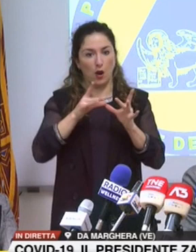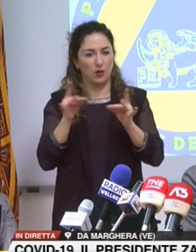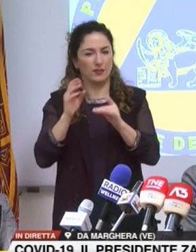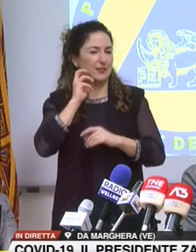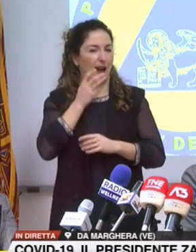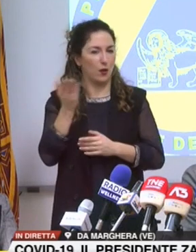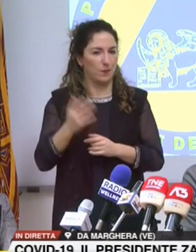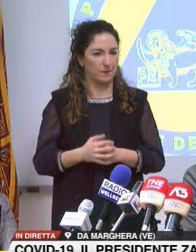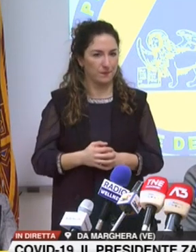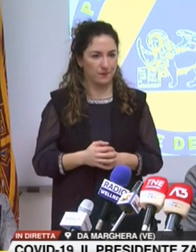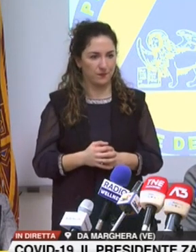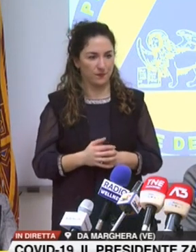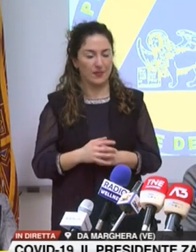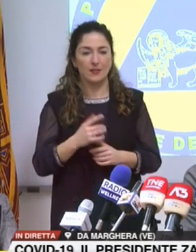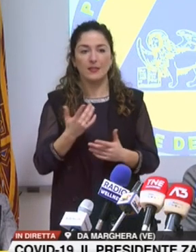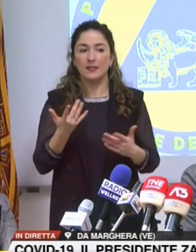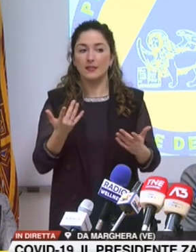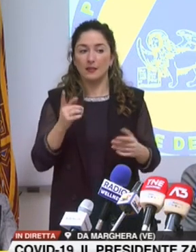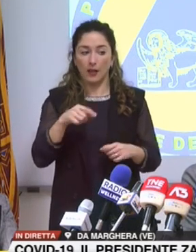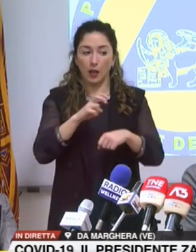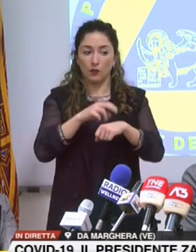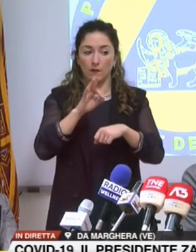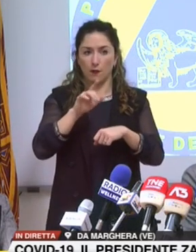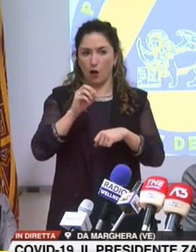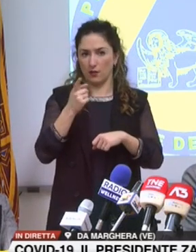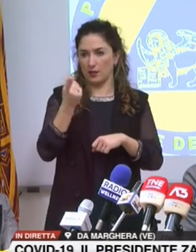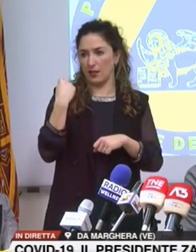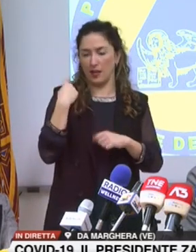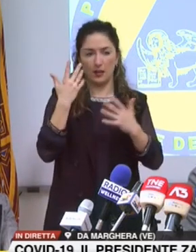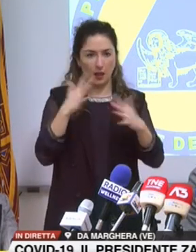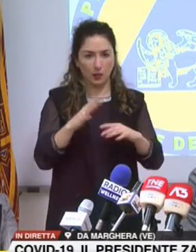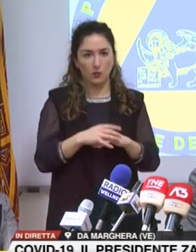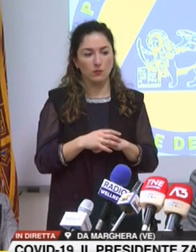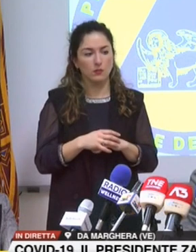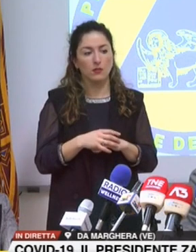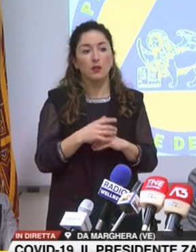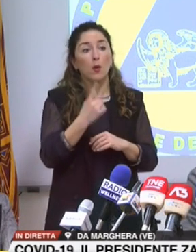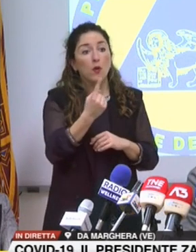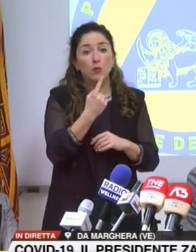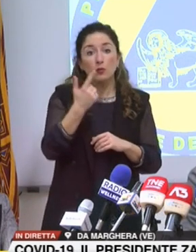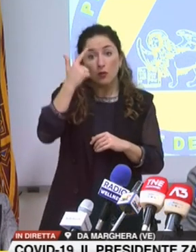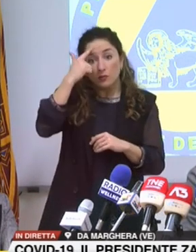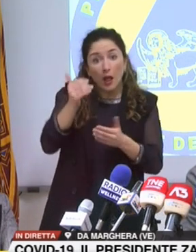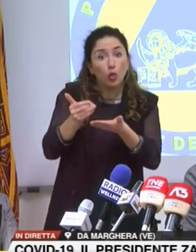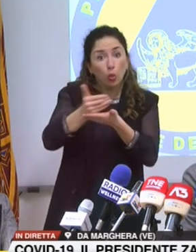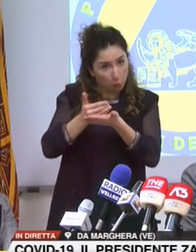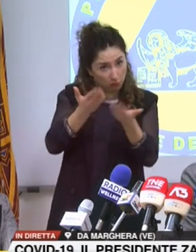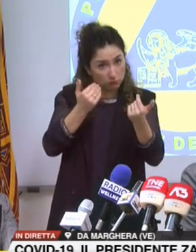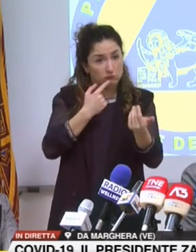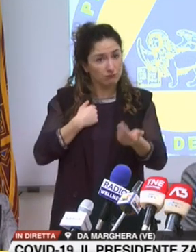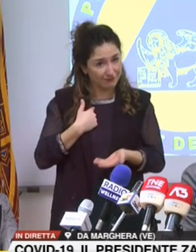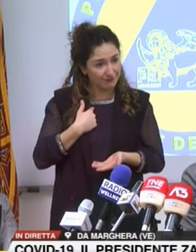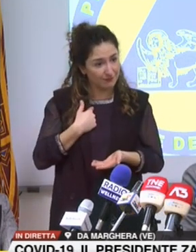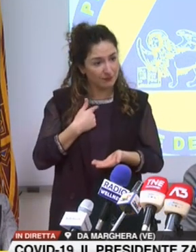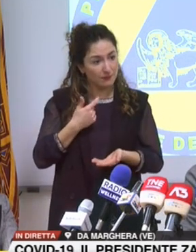anomalo. Chi? Lo diceva anche il dottor Flor ieri, se non ricordo male. Se c'è qualcuno che ha una risposta, ce la dia, no? Visto che stato che io stesso,